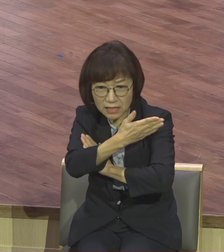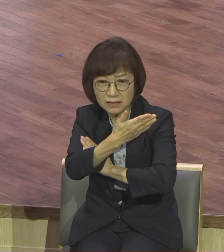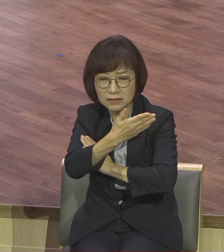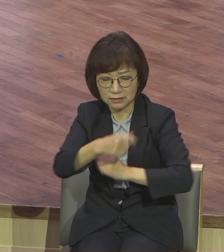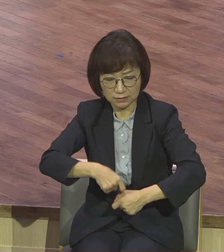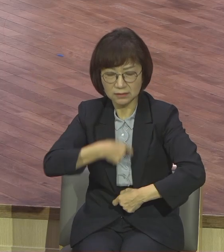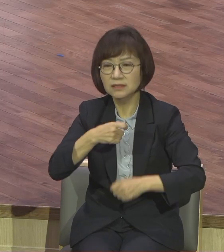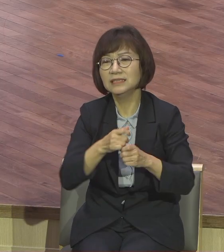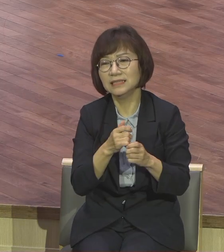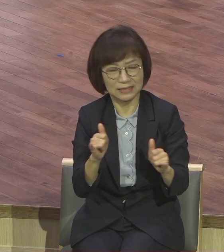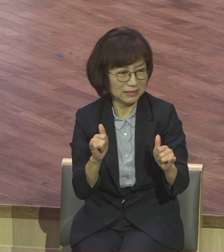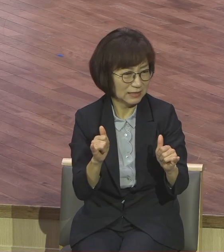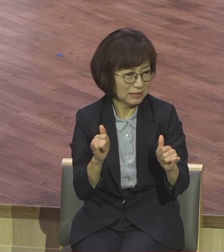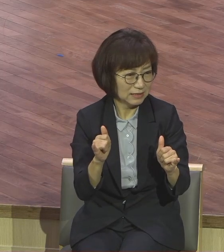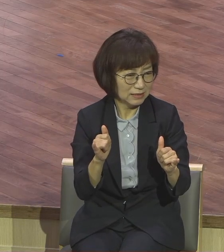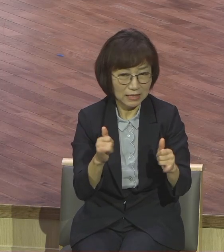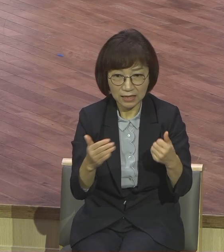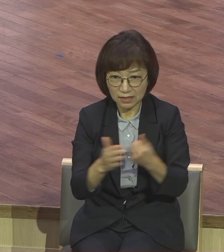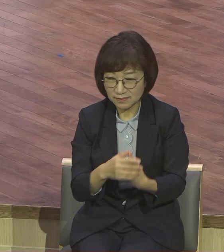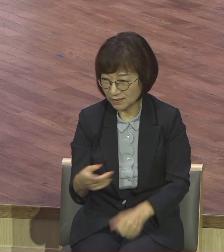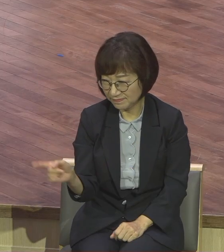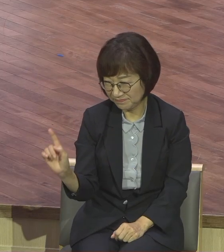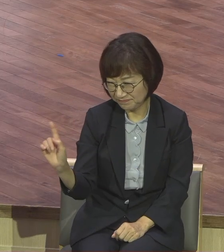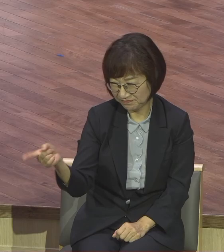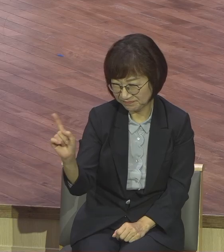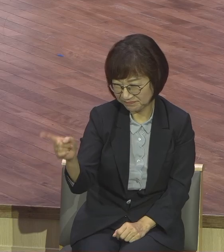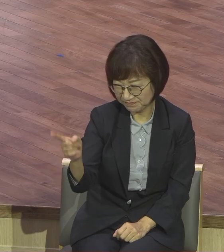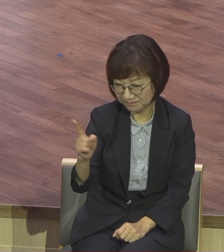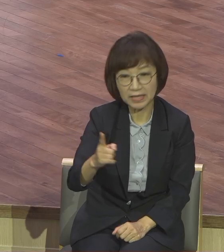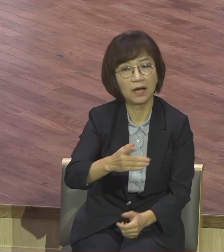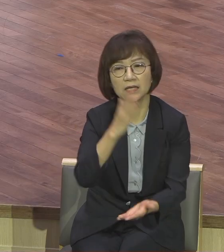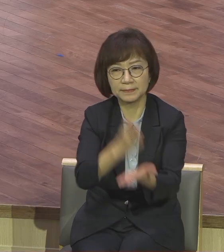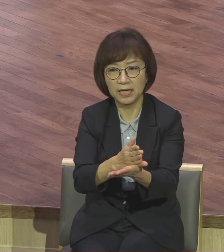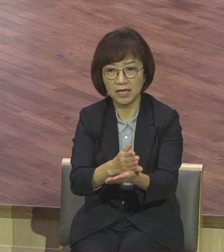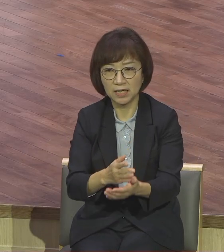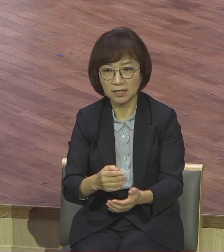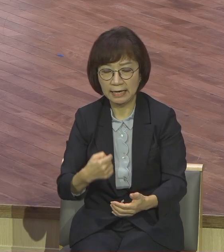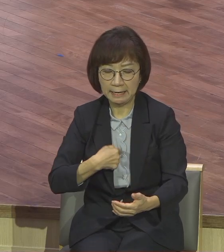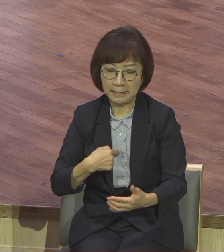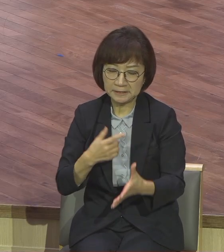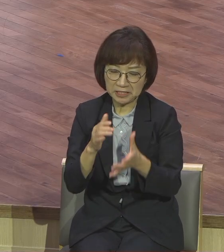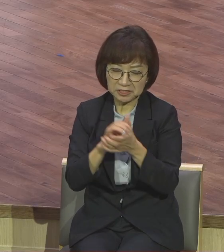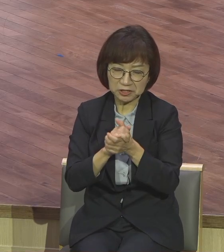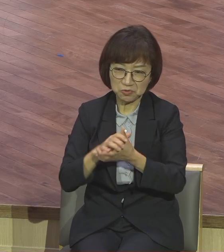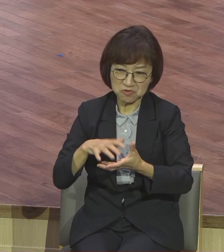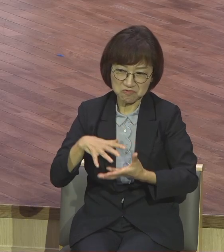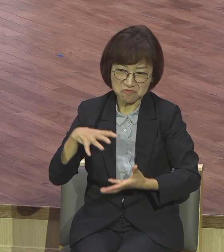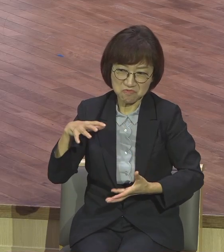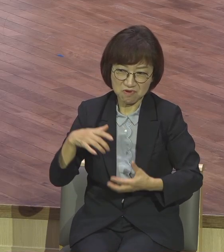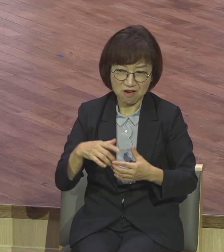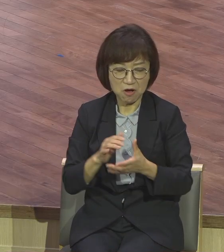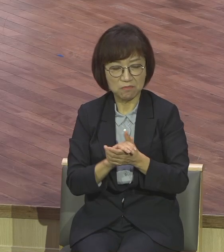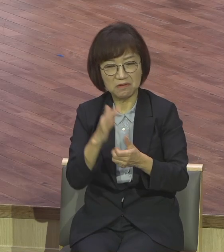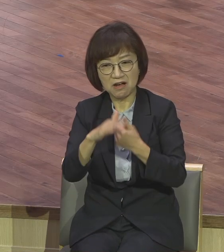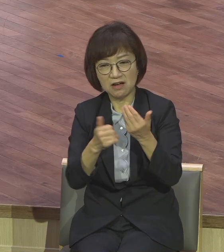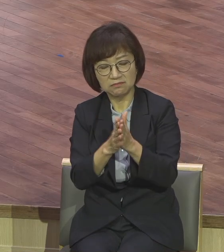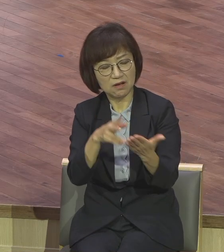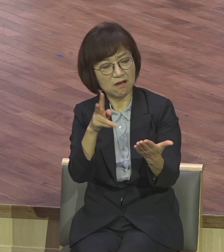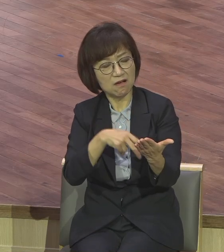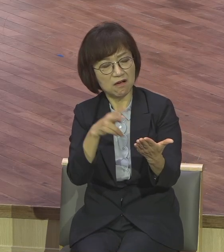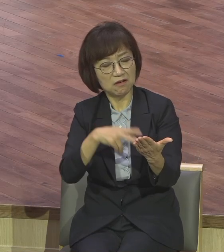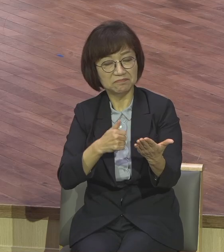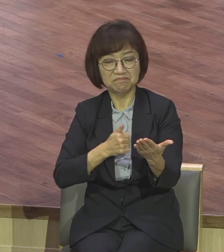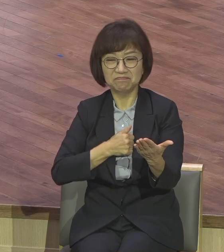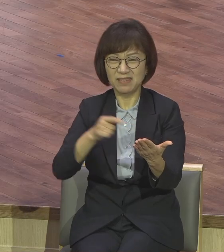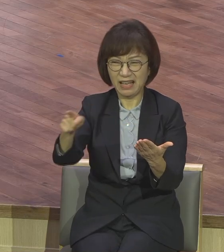아이고 남들보다 좀 더 깨끗하게 살았어. 내가 기도를 많이 했어. 내가 성경을 많이 읽었어. 나